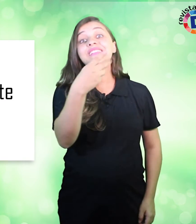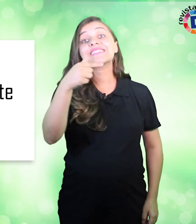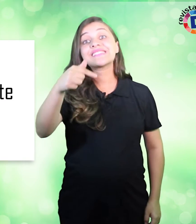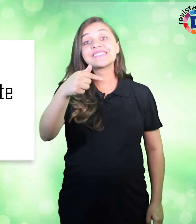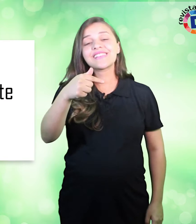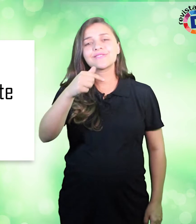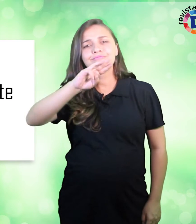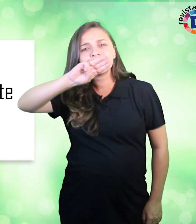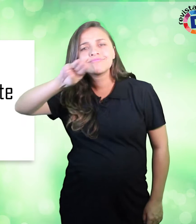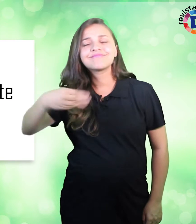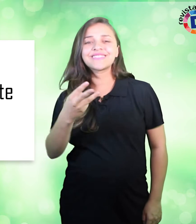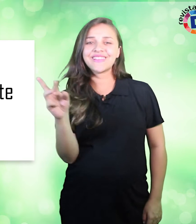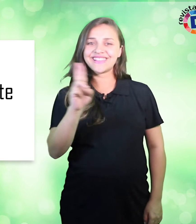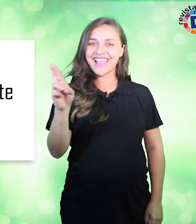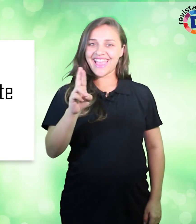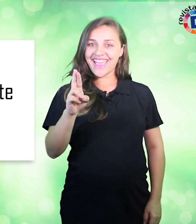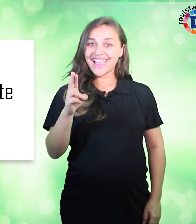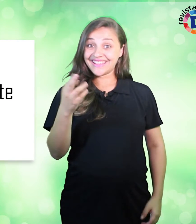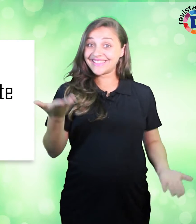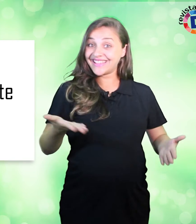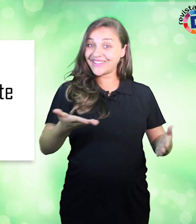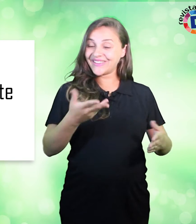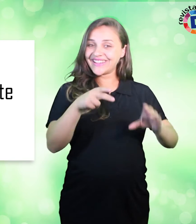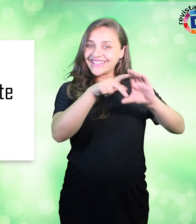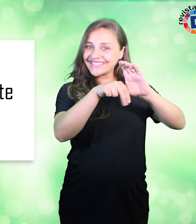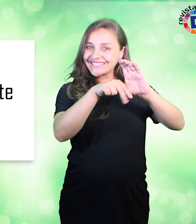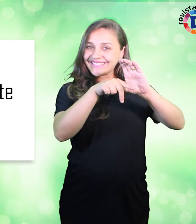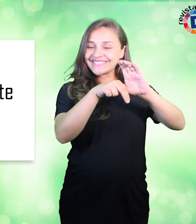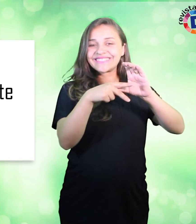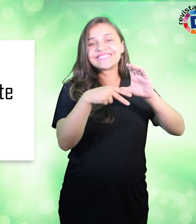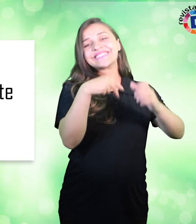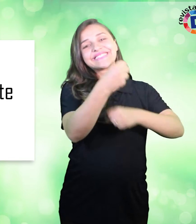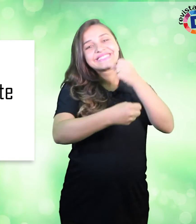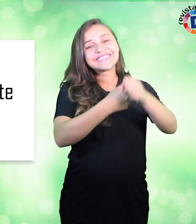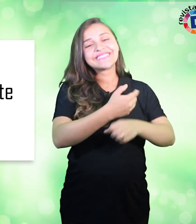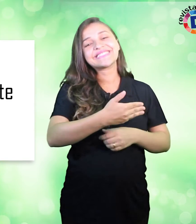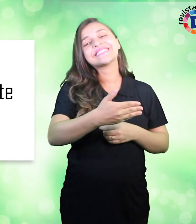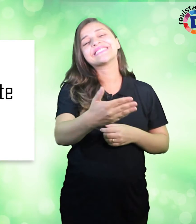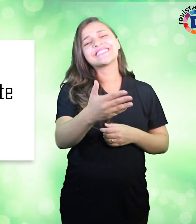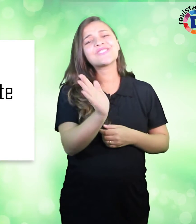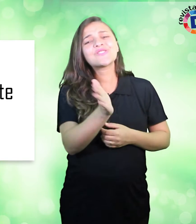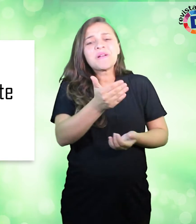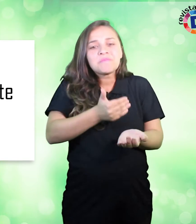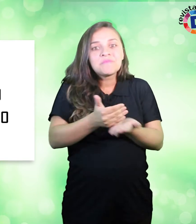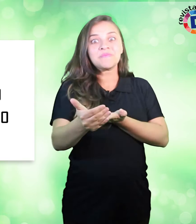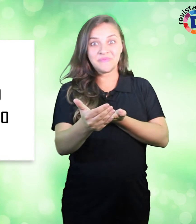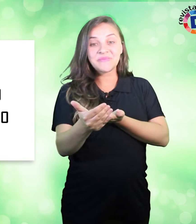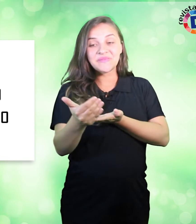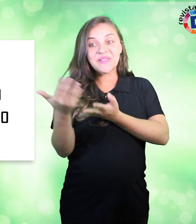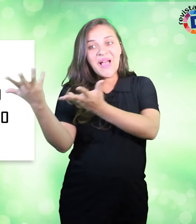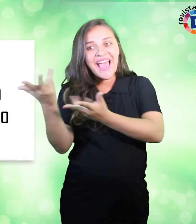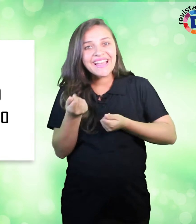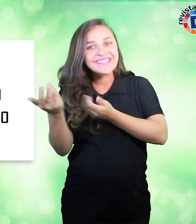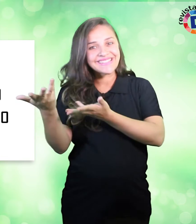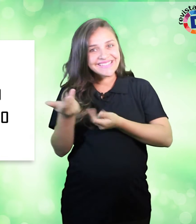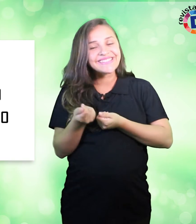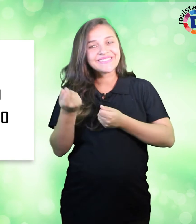durante o Teleton 2016. Já estamos aceitando doações através de nossos canais